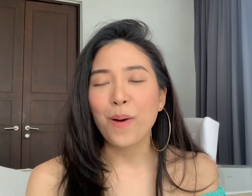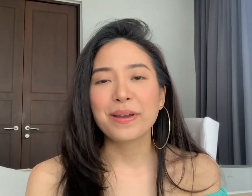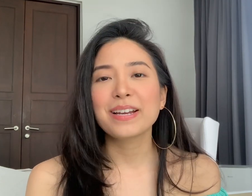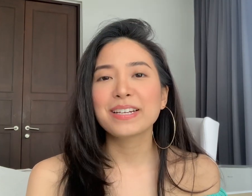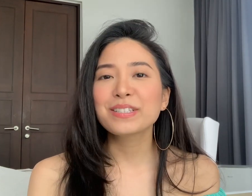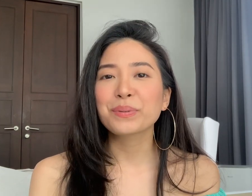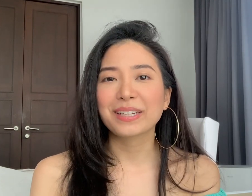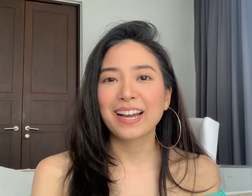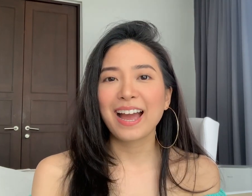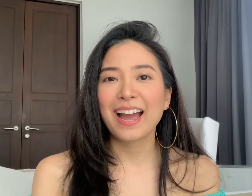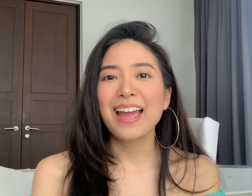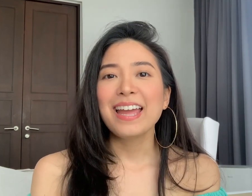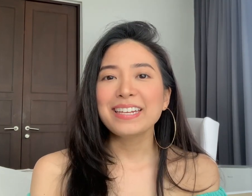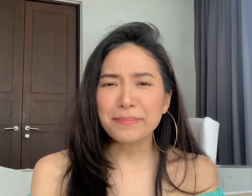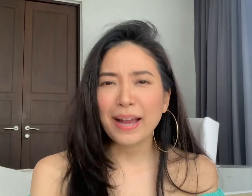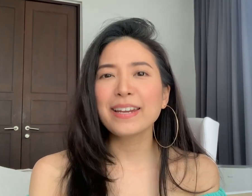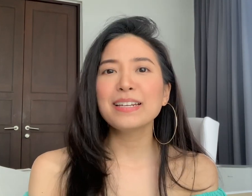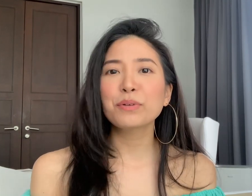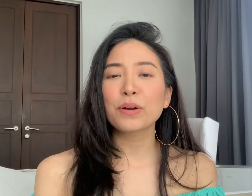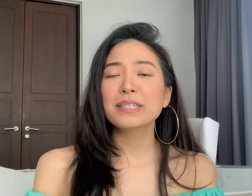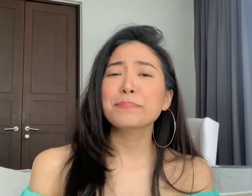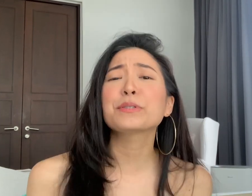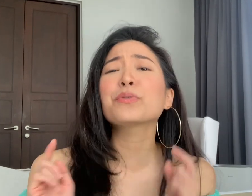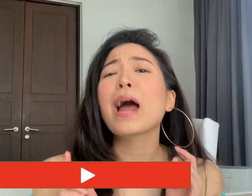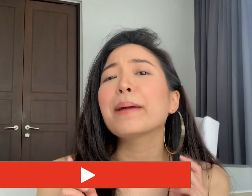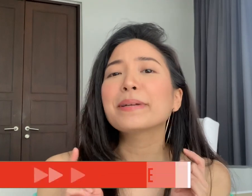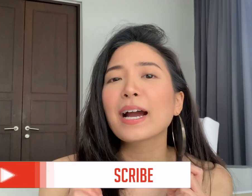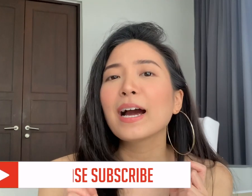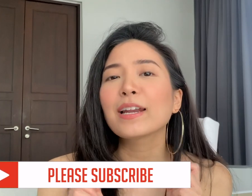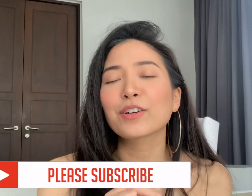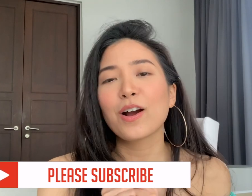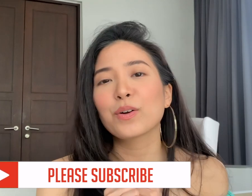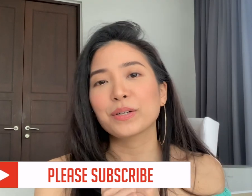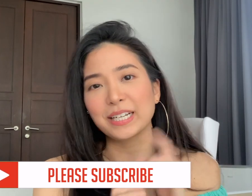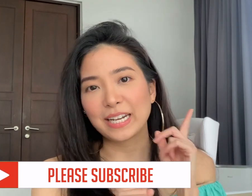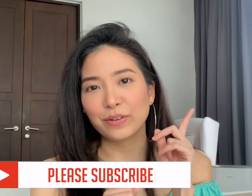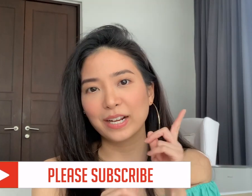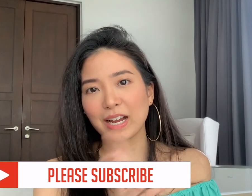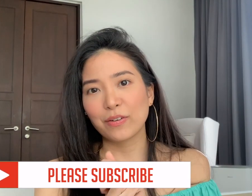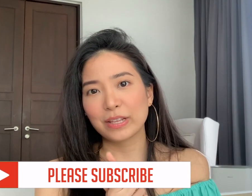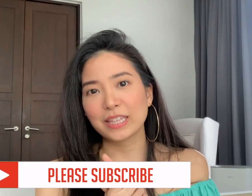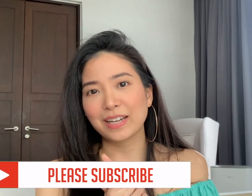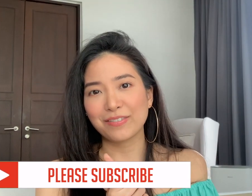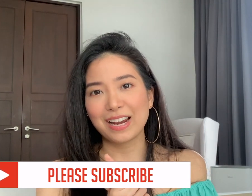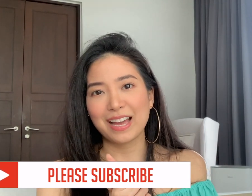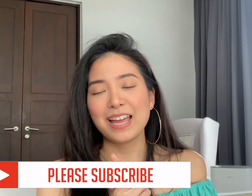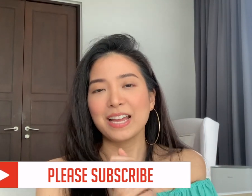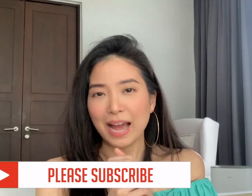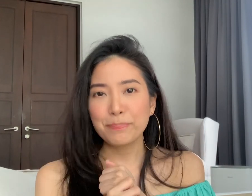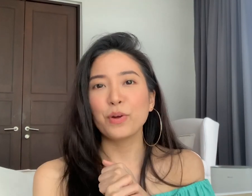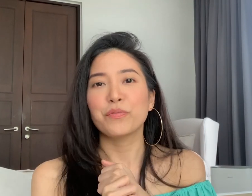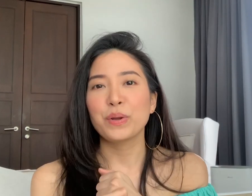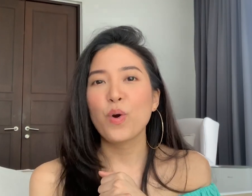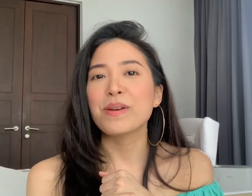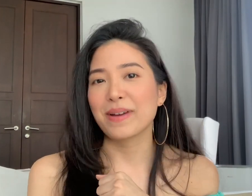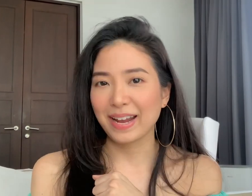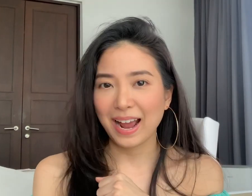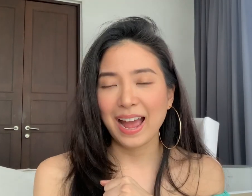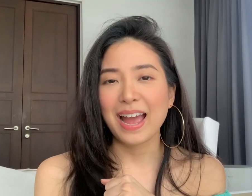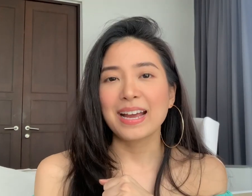อบให้เยอะที่สุดนะคะที่สำคญอยลมกด Subscribe นะคะแล้วก็กดกระด่งไ้นะคะมาไ้เตือนเวลา upload วิีโอใหม ค่ะ